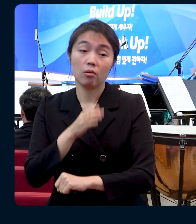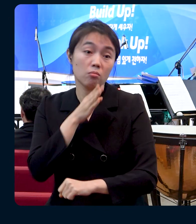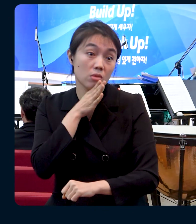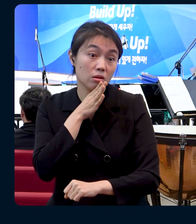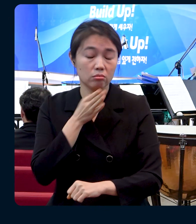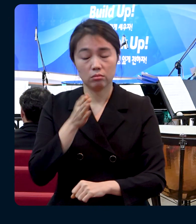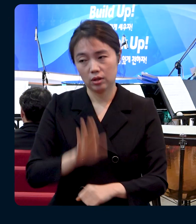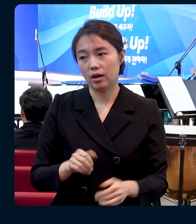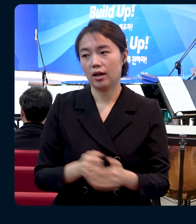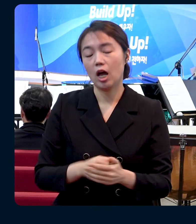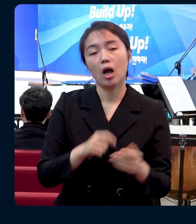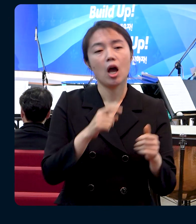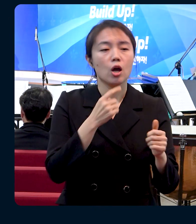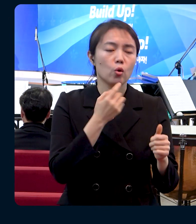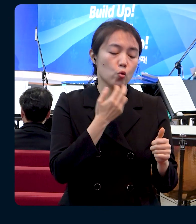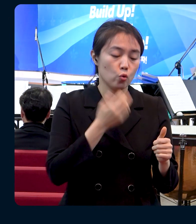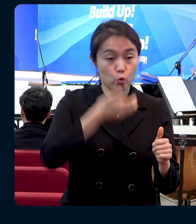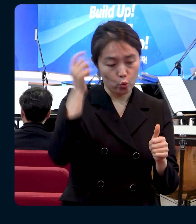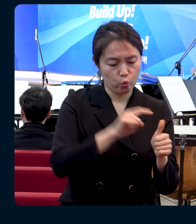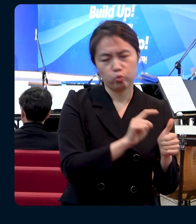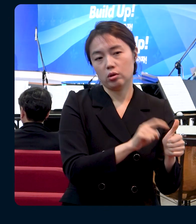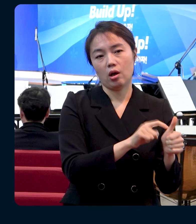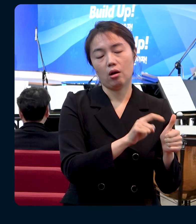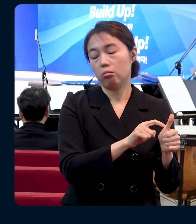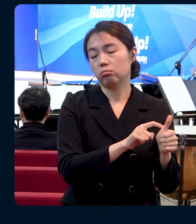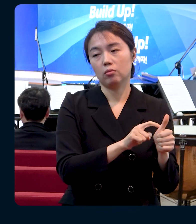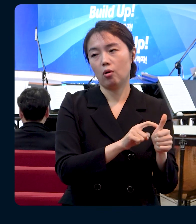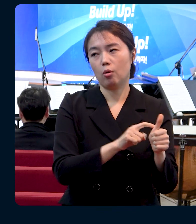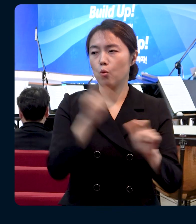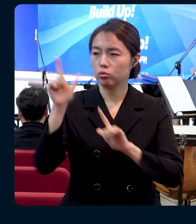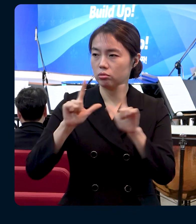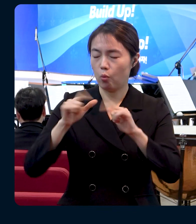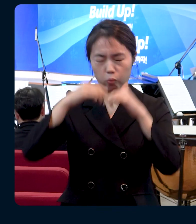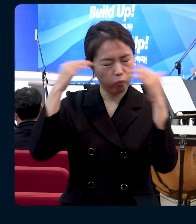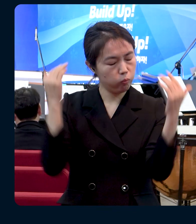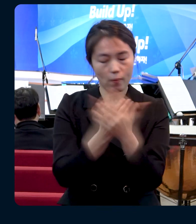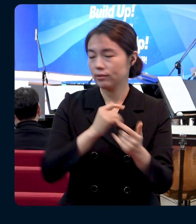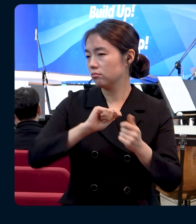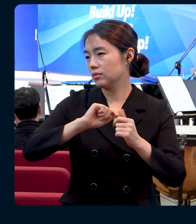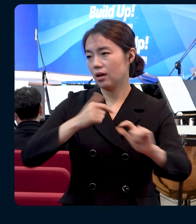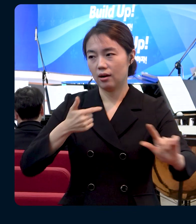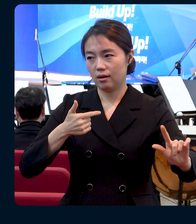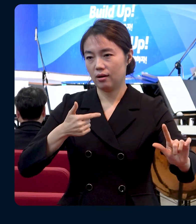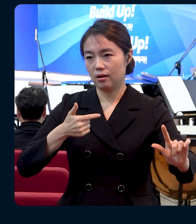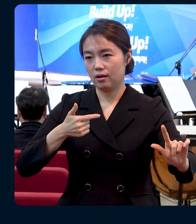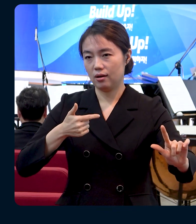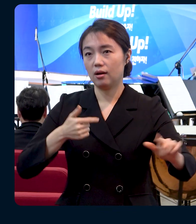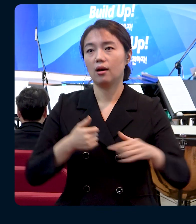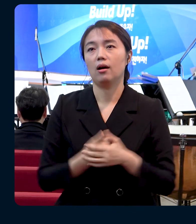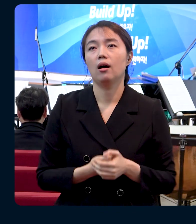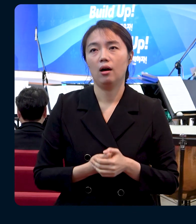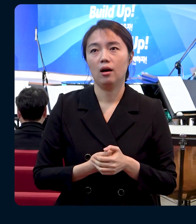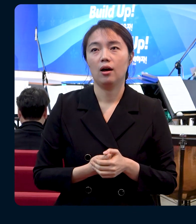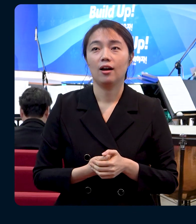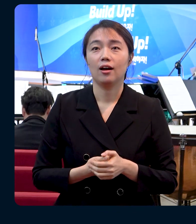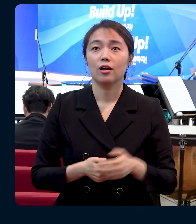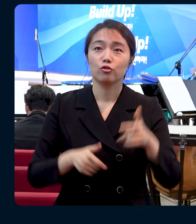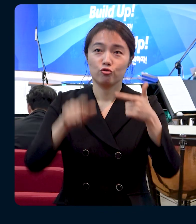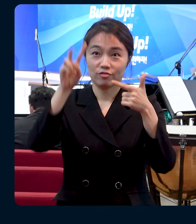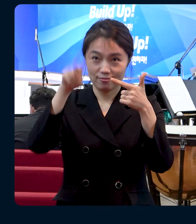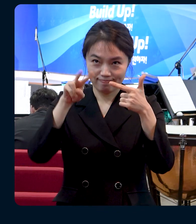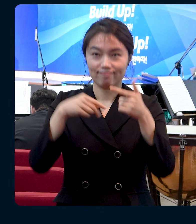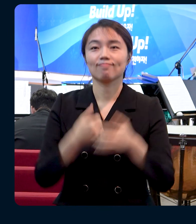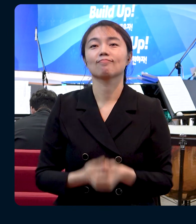전혀 그렇지 않았다. 이게 또 놀라운 일이에요. 성경이 말하는 요셉의 모습은 전혀 그렇지 않았다. 우리 6절 말씀을